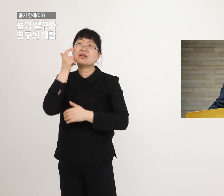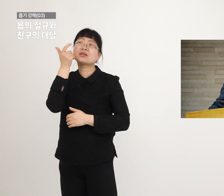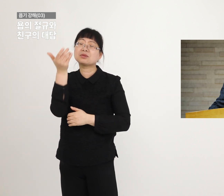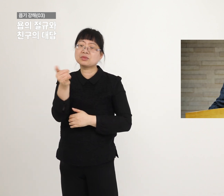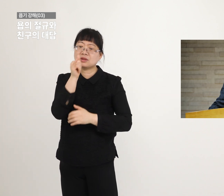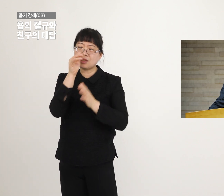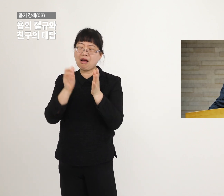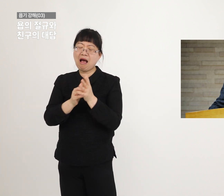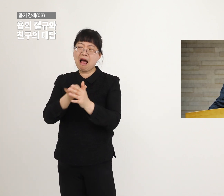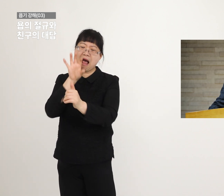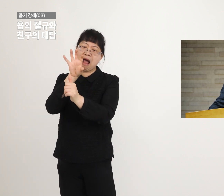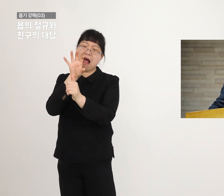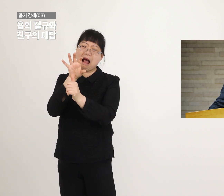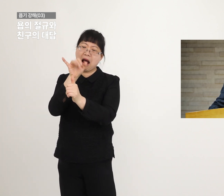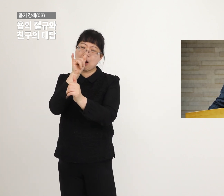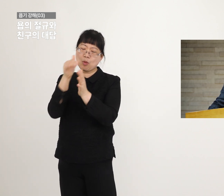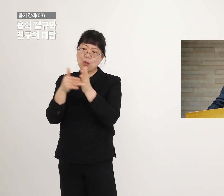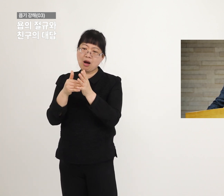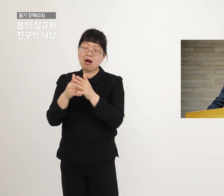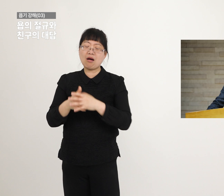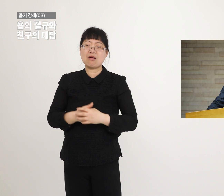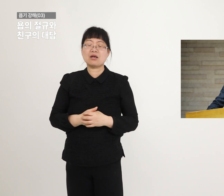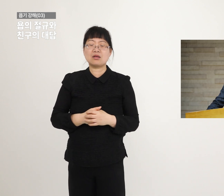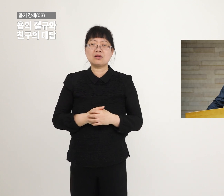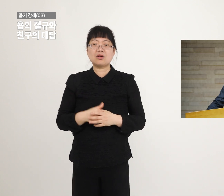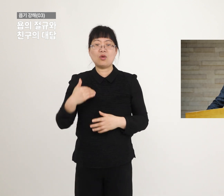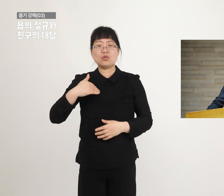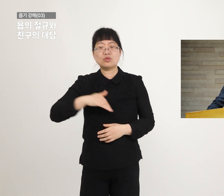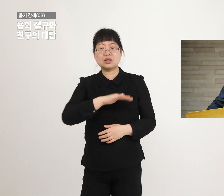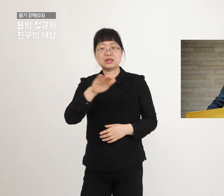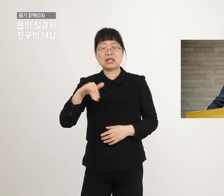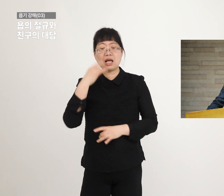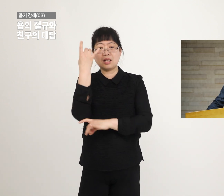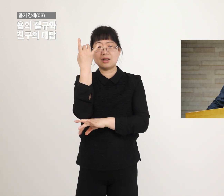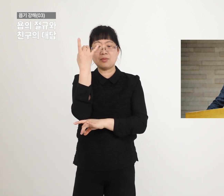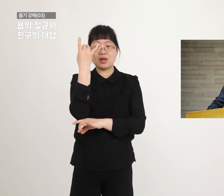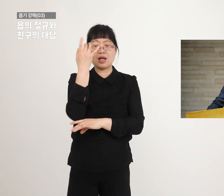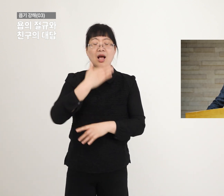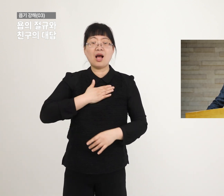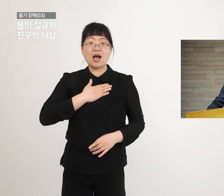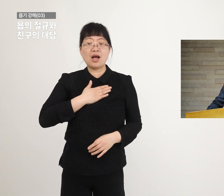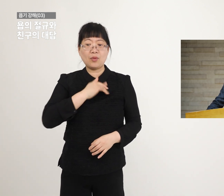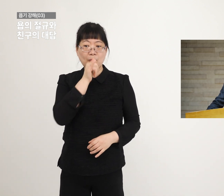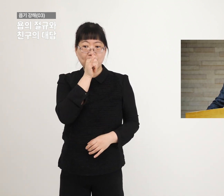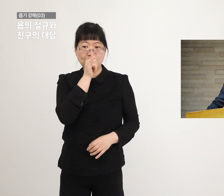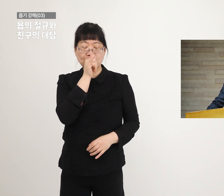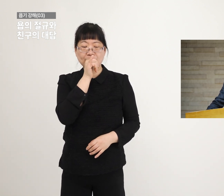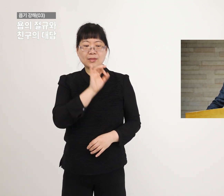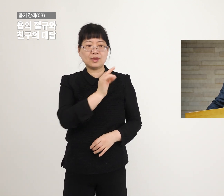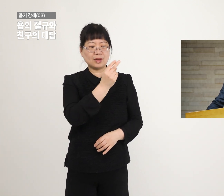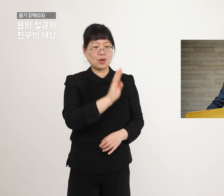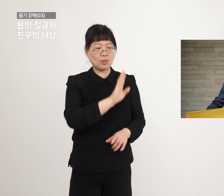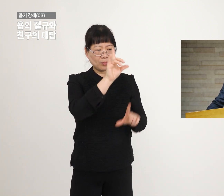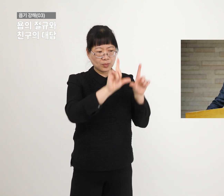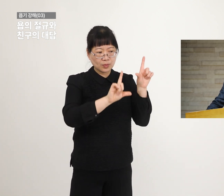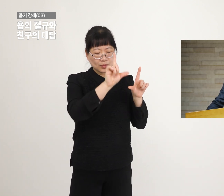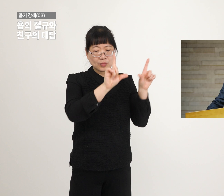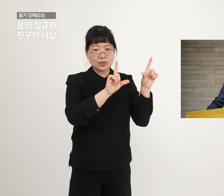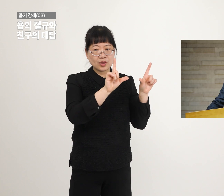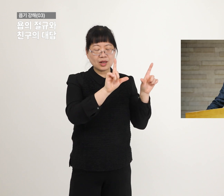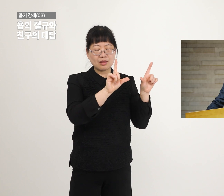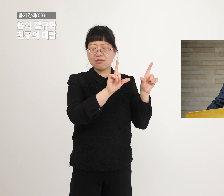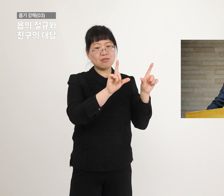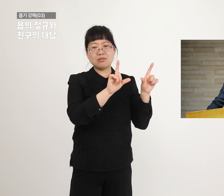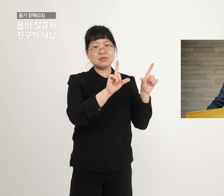해요. 퍼부어요. 그러니까 이건 우리가 기본적으로 알고 있던 욥의 모습과는